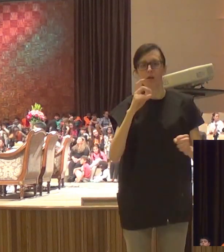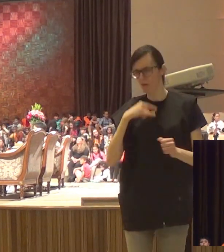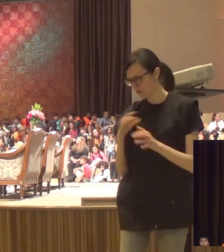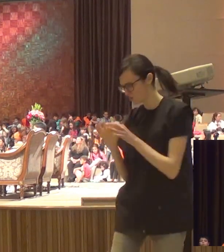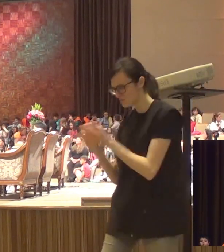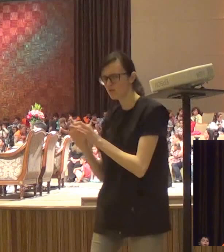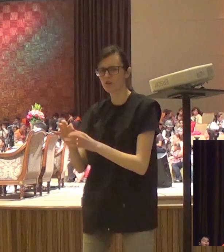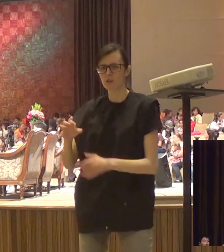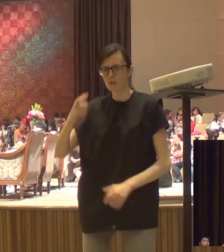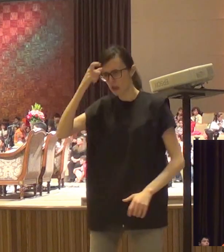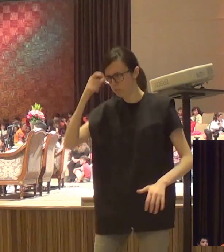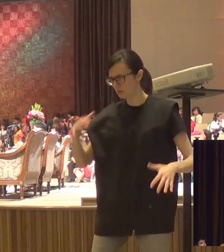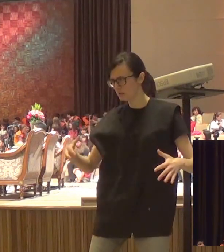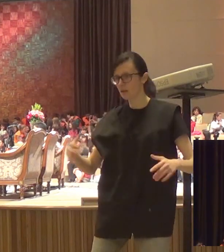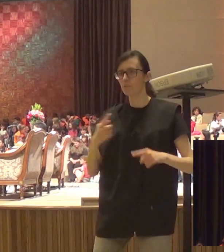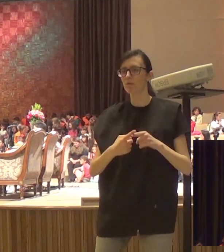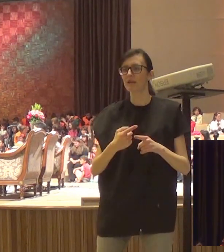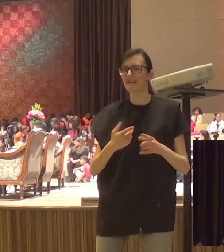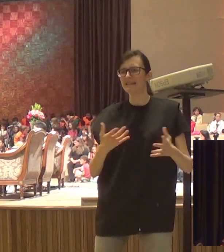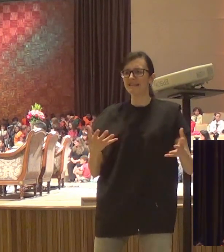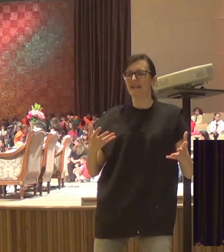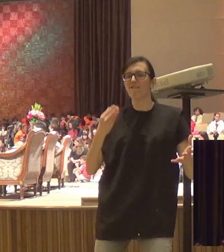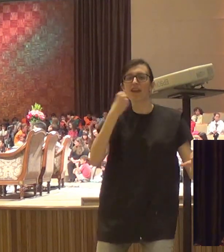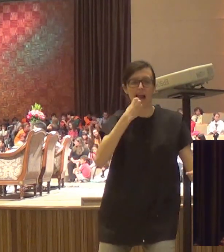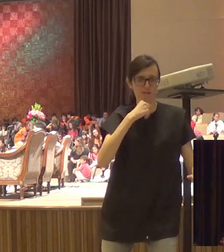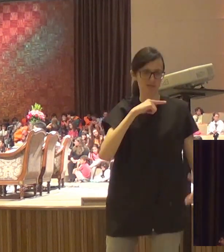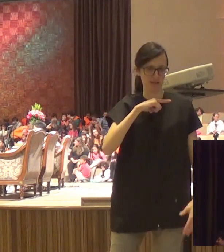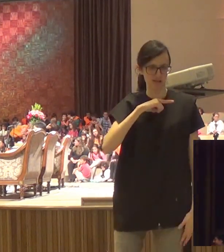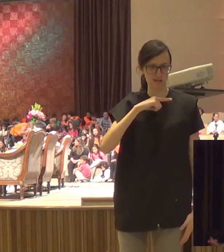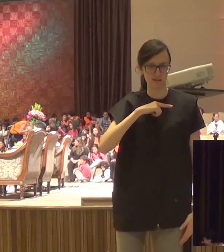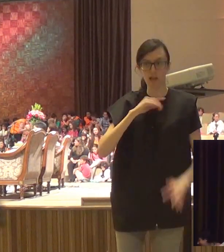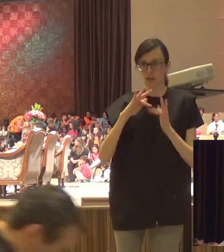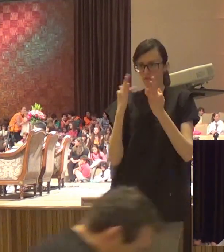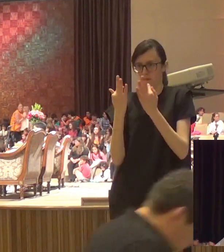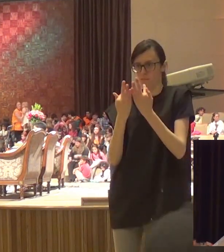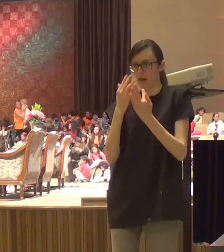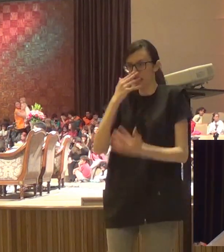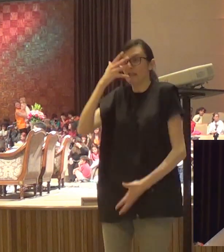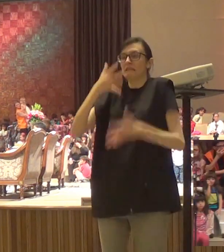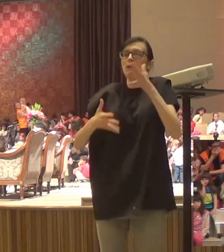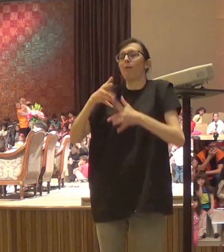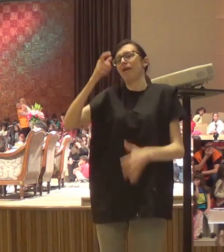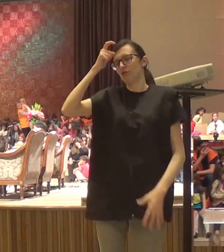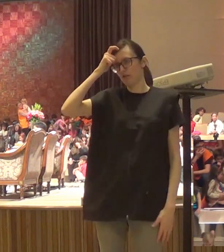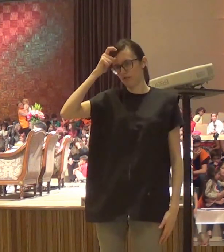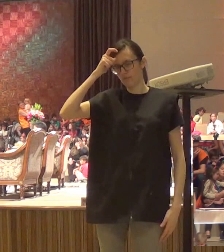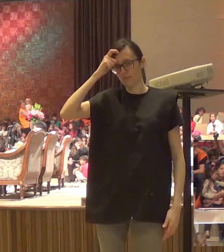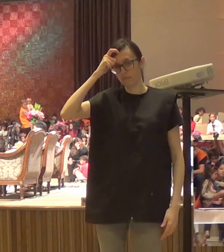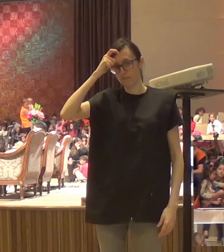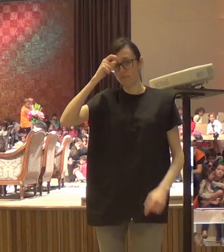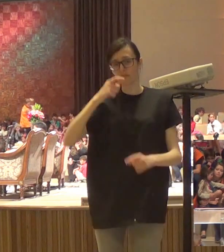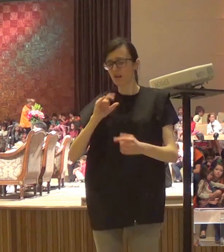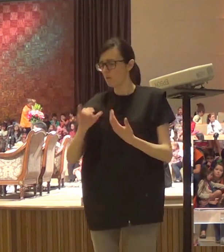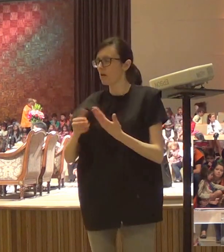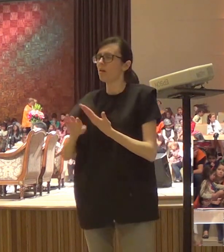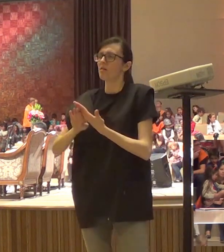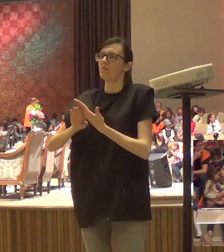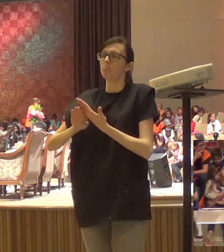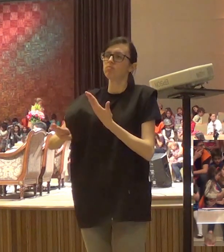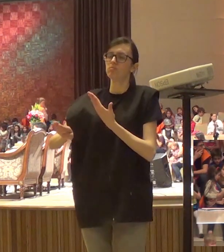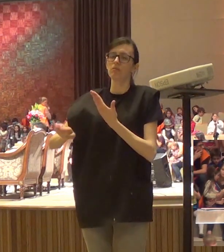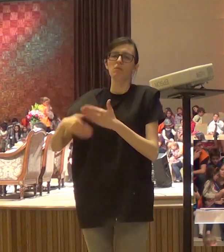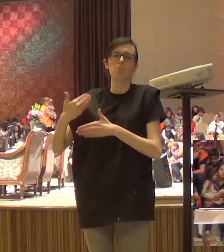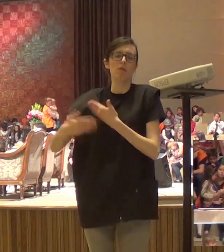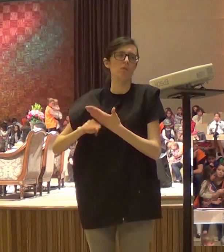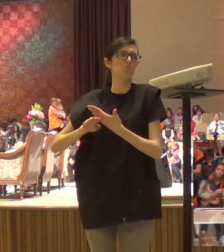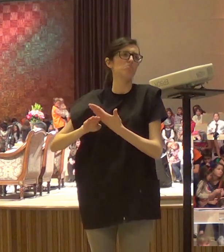próximos dos nossos filhos. E ao mesmo passo que a sociedade desfalece, ela desmorona, quando corações de pais e